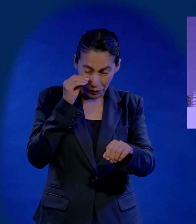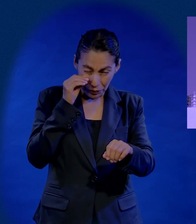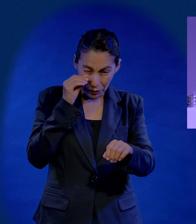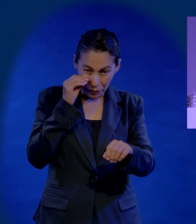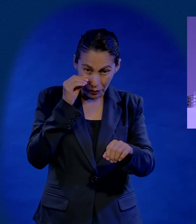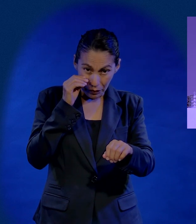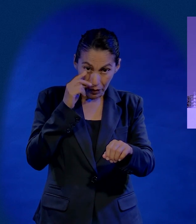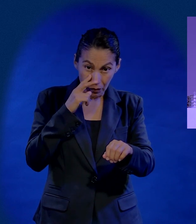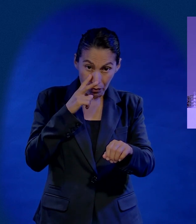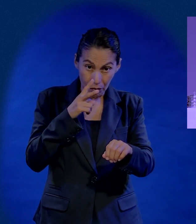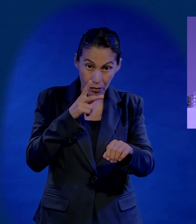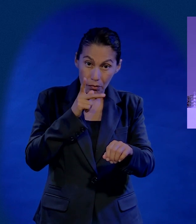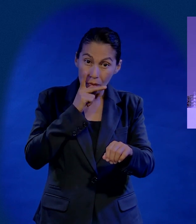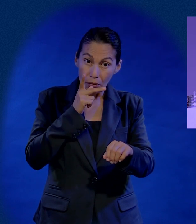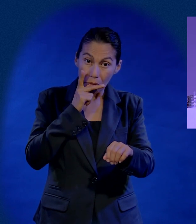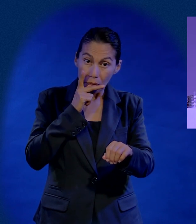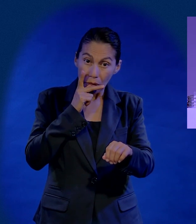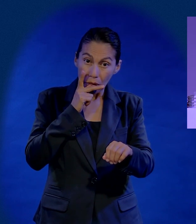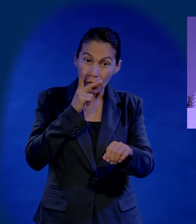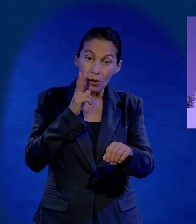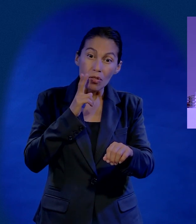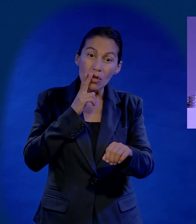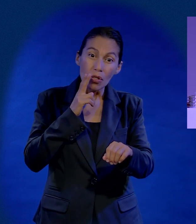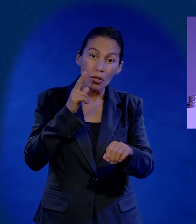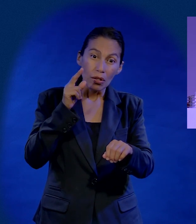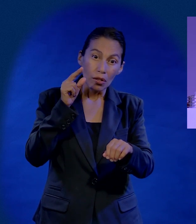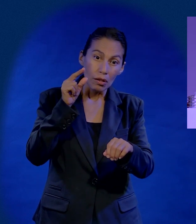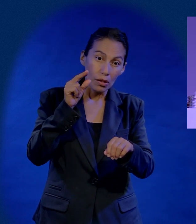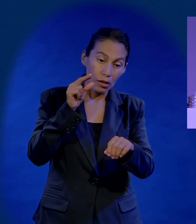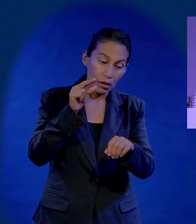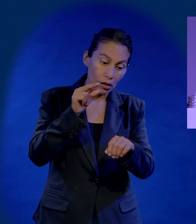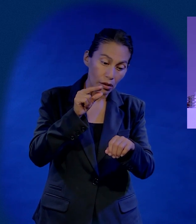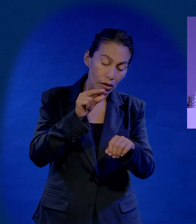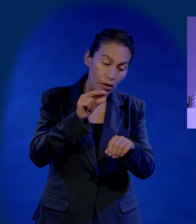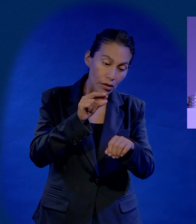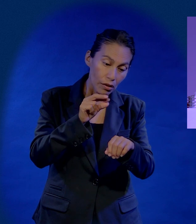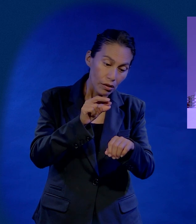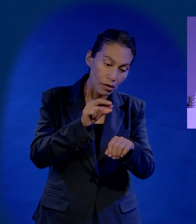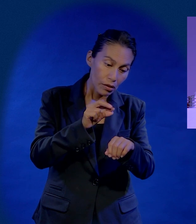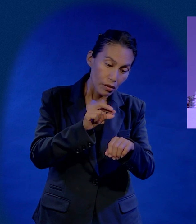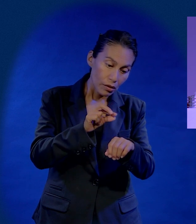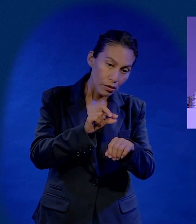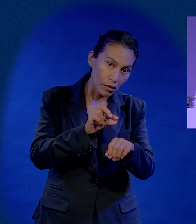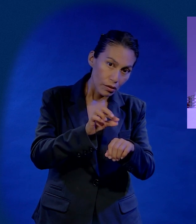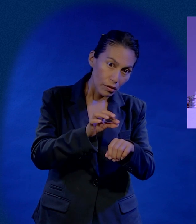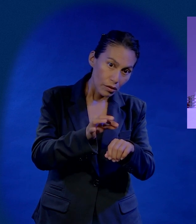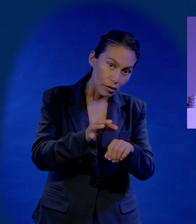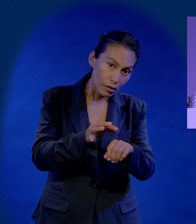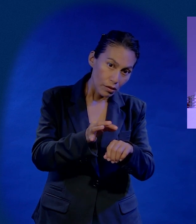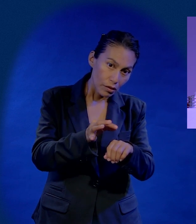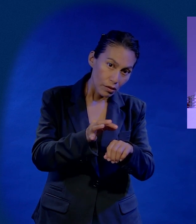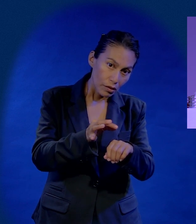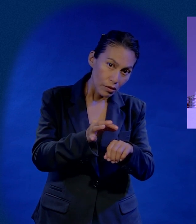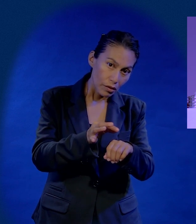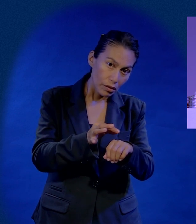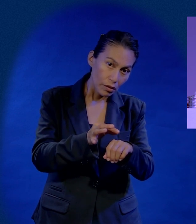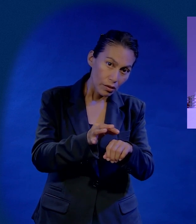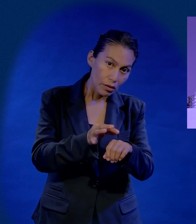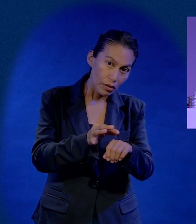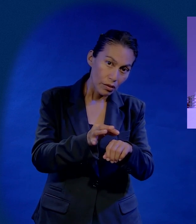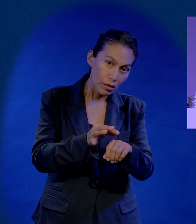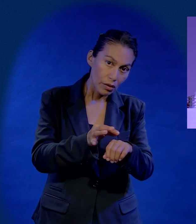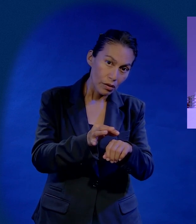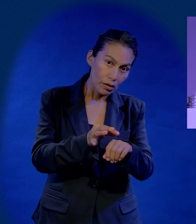Y yo me acuerdo que cerré los ojos. Lo último que alcancé a ver es que mi papá tomó el cigarro y empezó a acercar la llama a mi